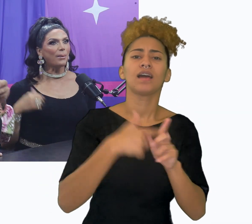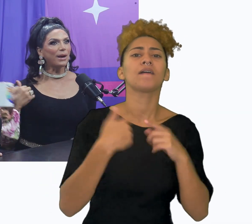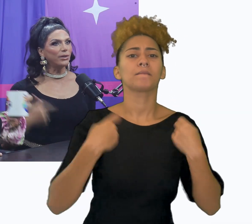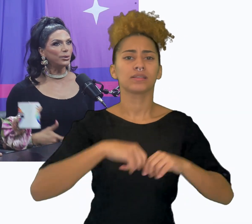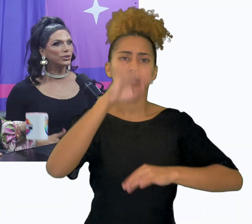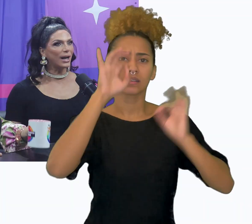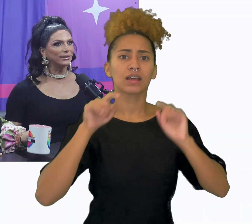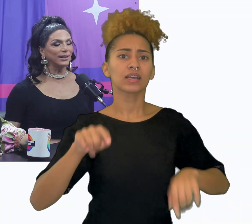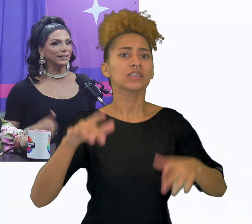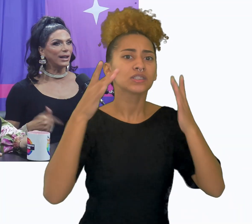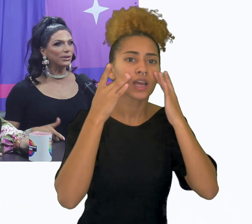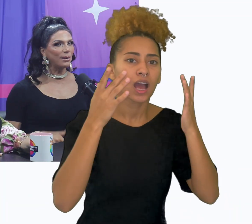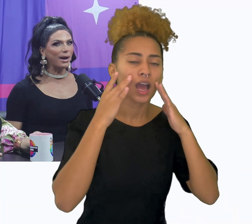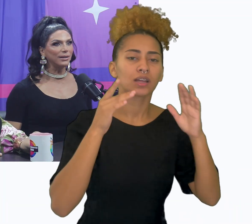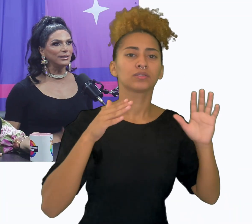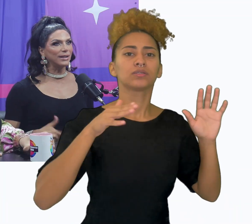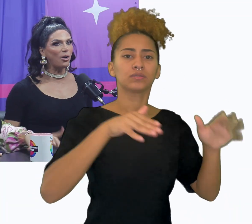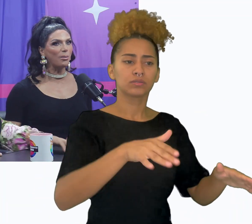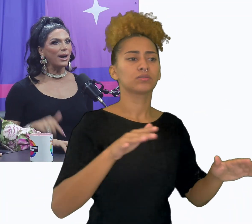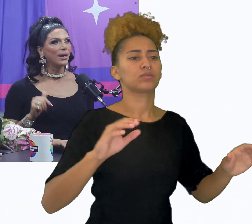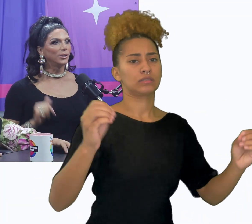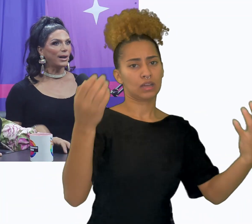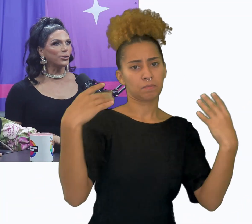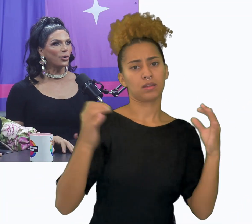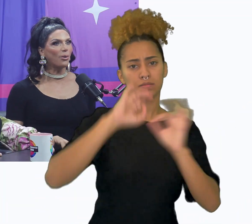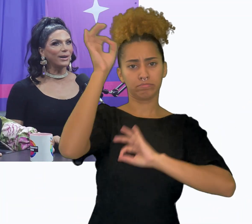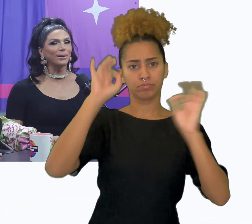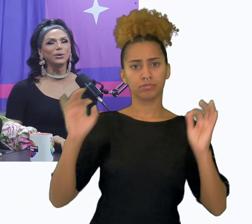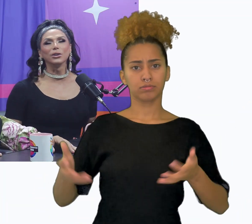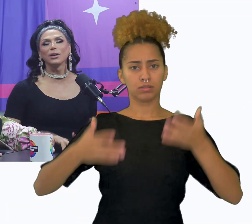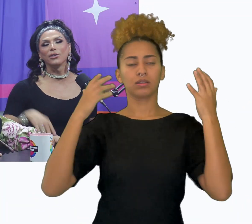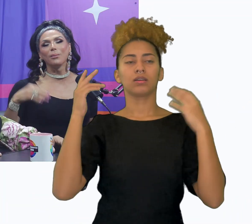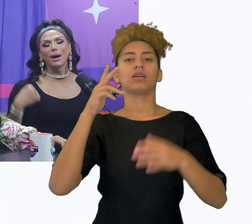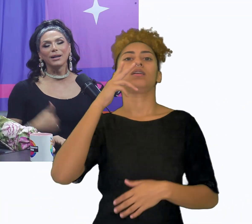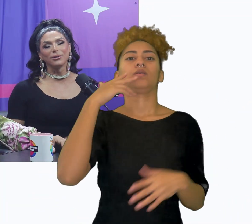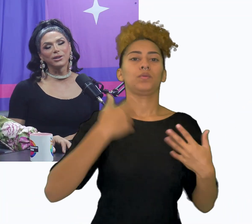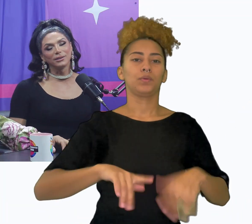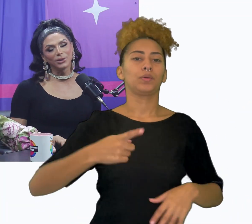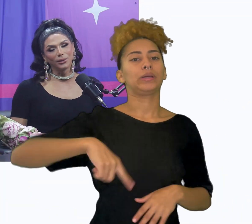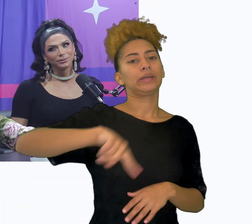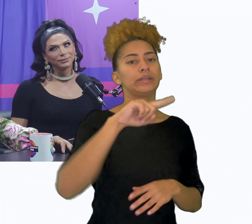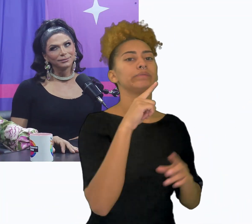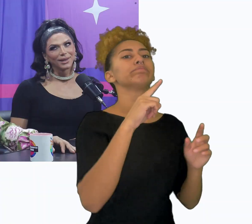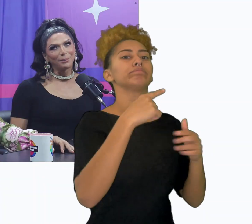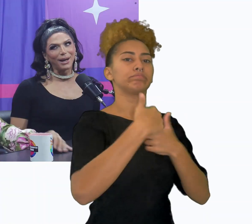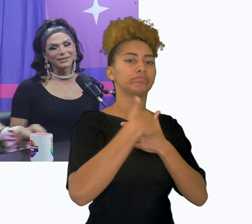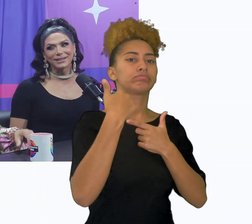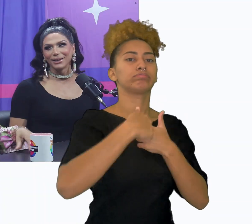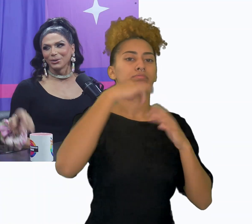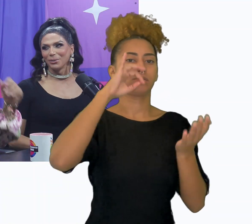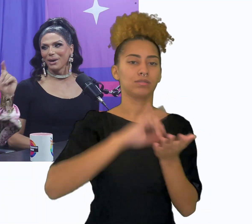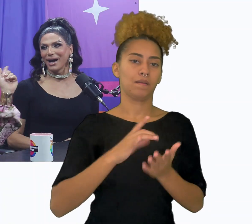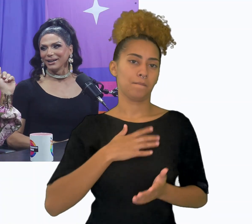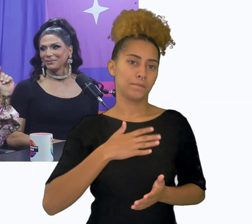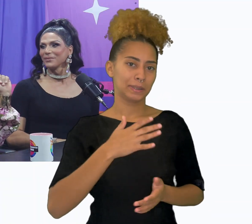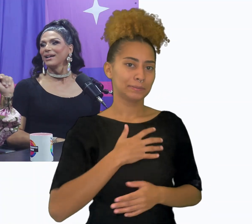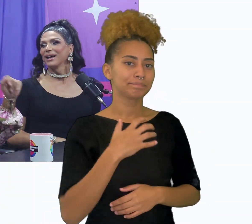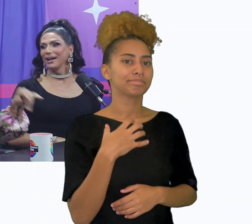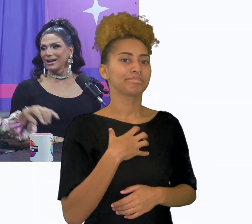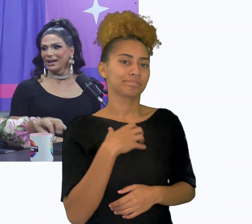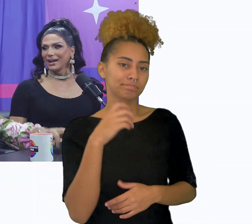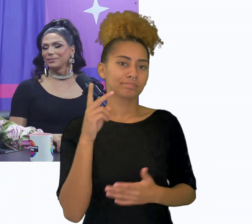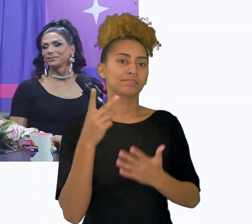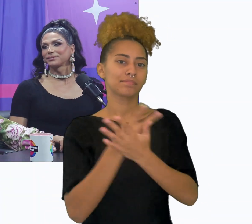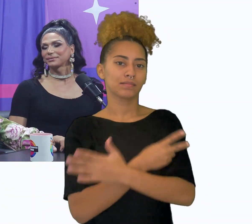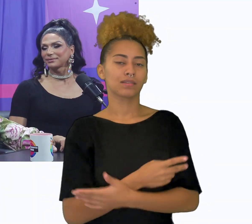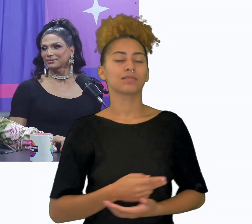tem que se arrumar pra vir pro teatro, você tem que entrar no camarim, se arrumar, esperar o show começar. Menina, eu levei um baile que eu fiquei assim, ó. Mas Passada com existia baile. isso também